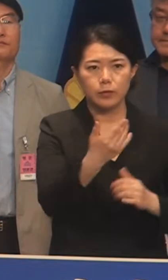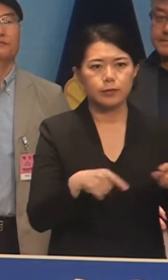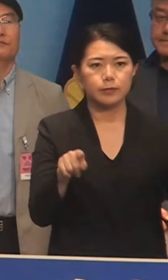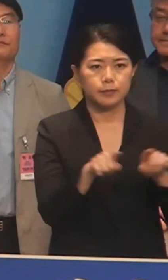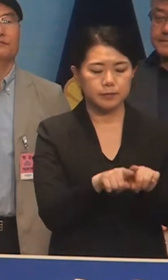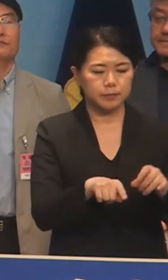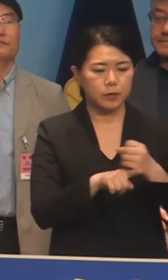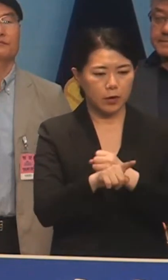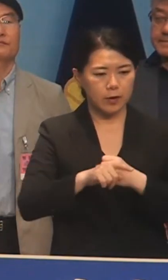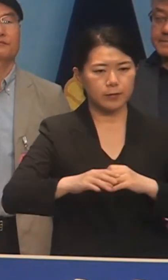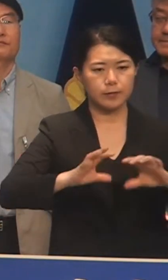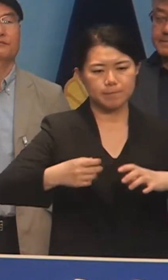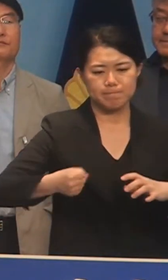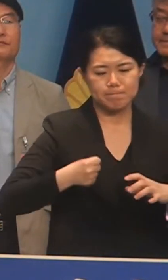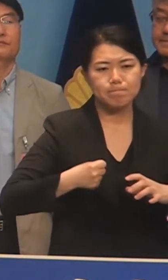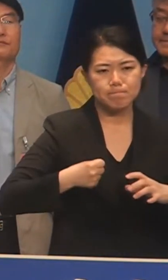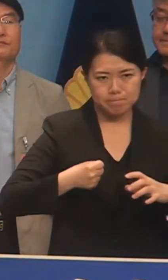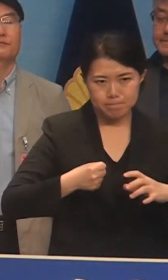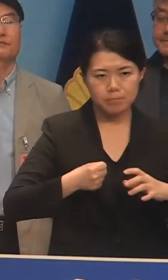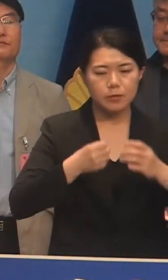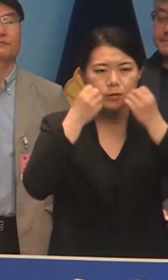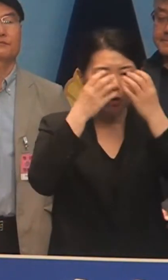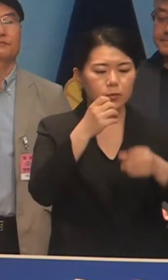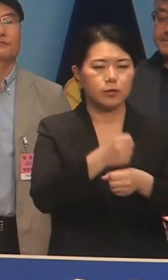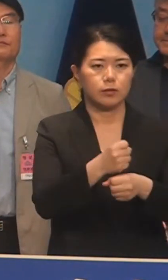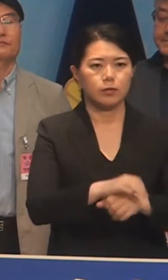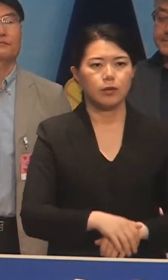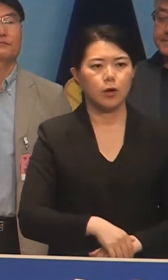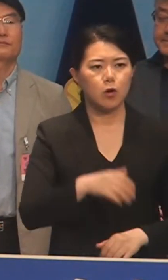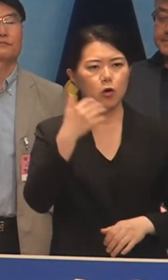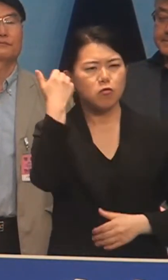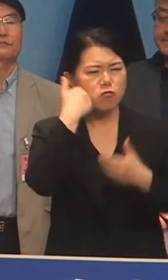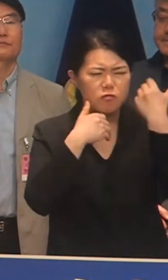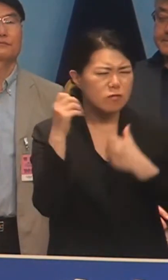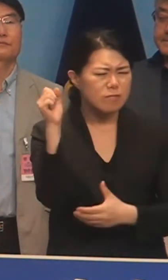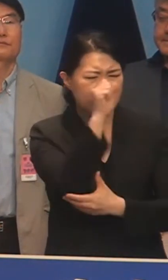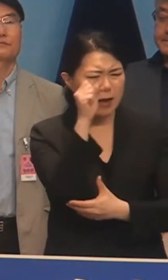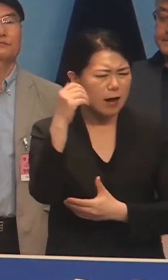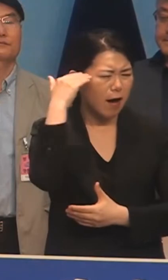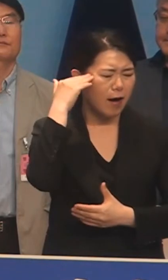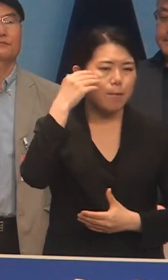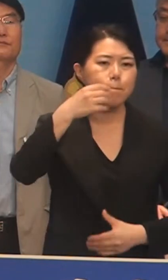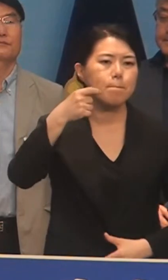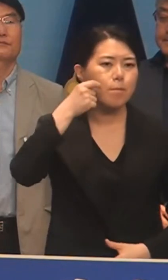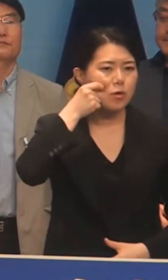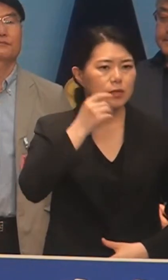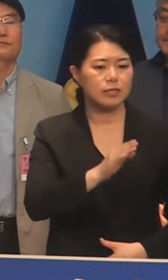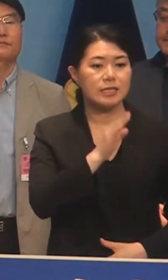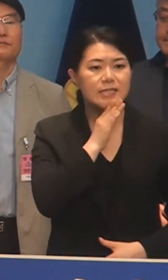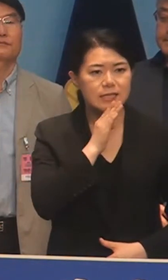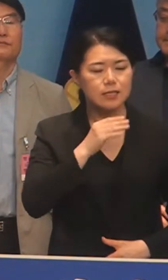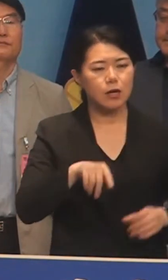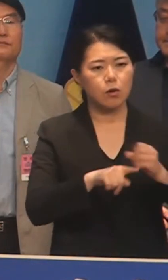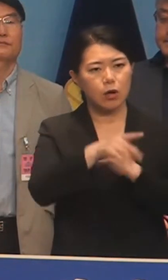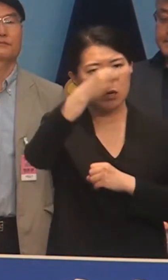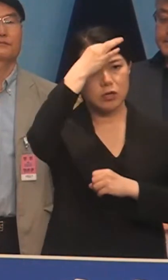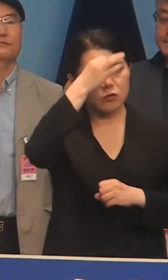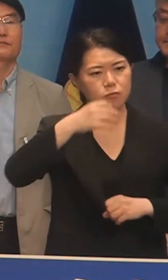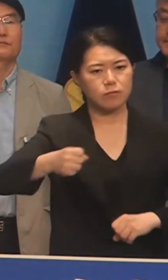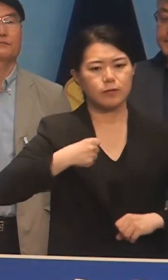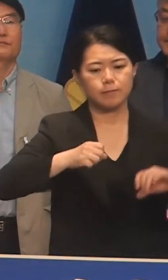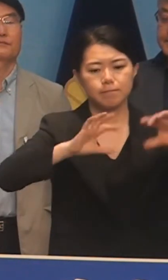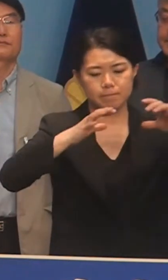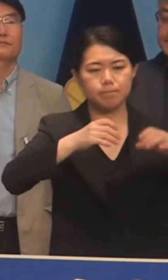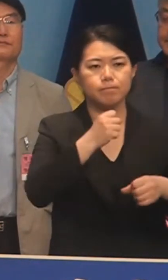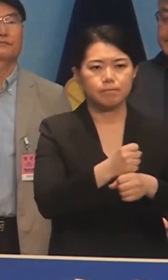함께 과학 강국의 신화를 그려나가겠습니다. 누구도 흔들 수 없는 진짜 과학기술 강국을